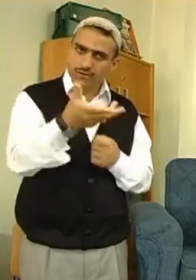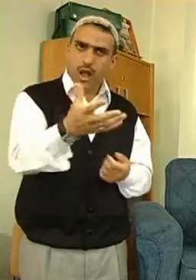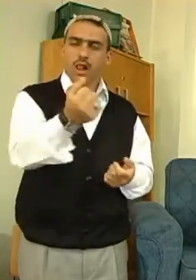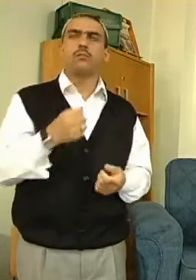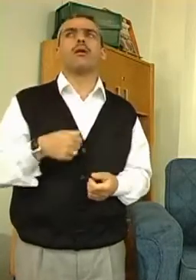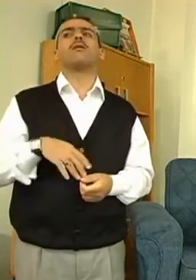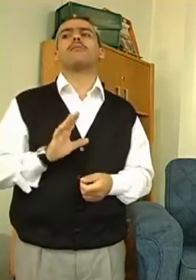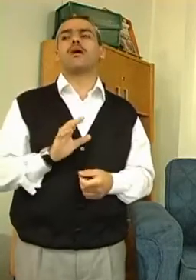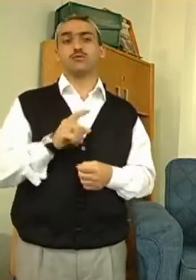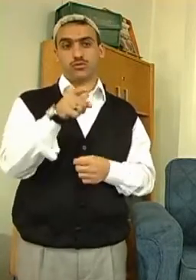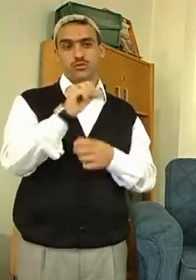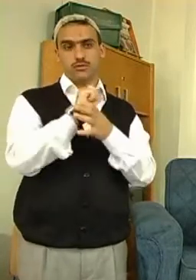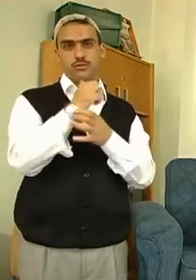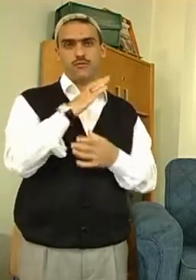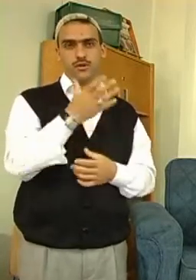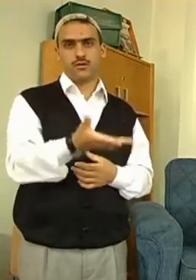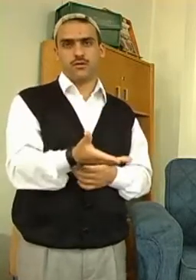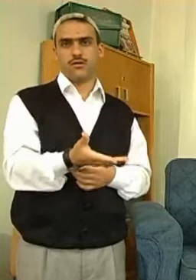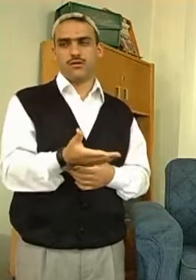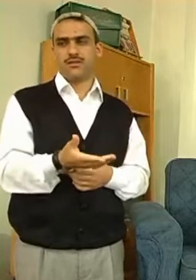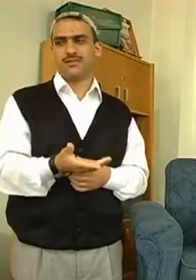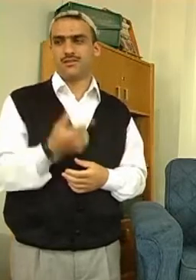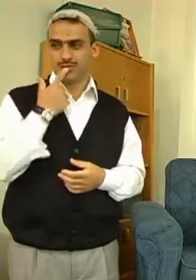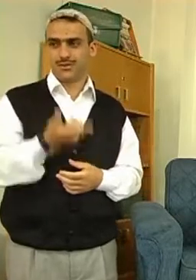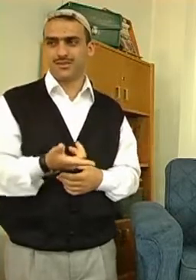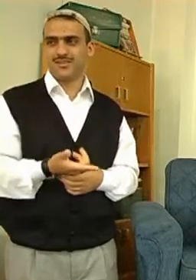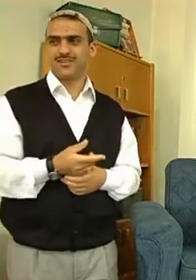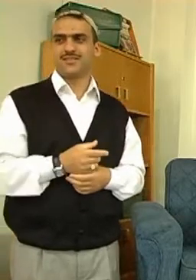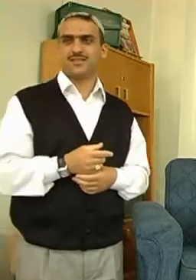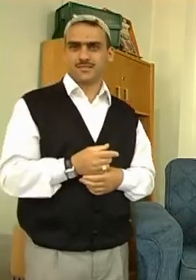hesapladık. Adamın değeri ortaya çıktı. Adam böyle değerlenmez yani. Değil mi?